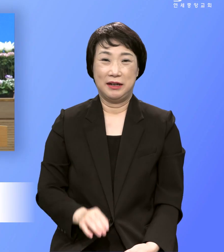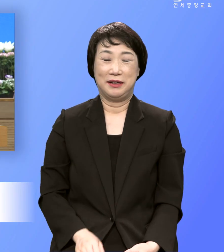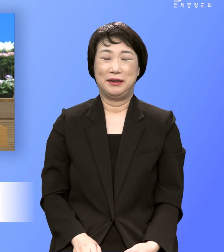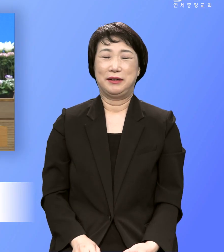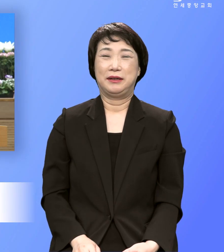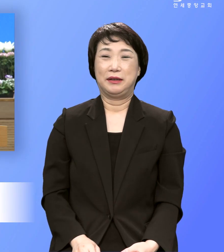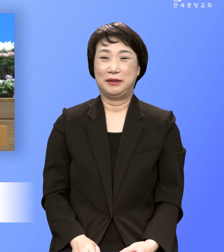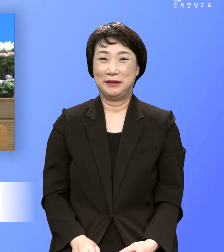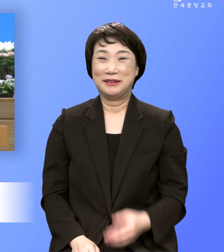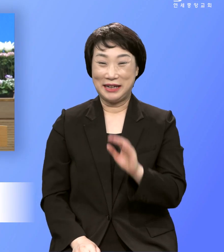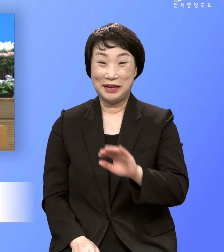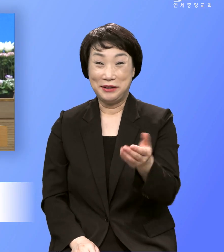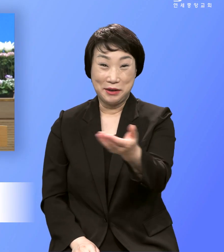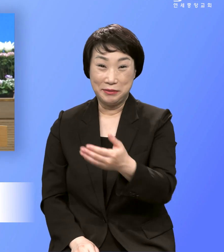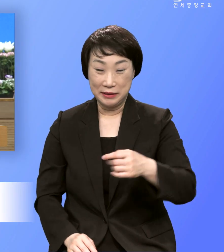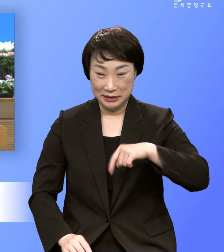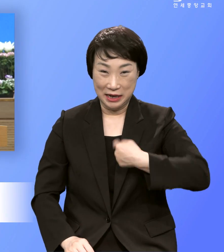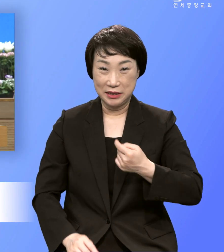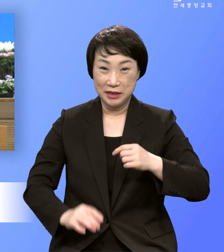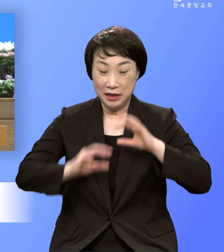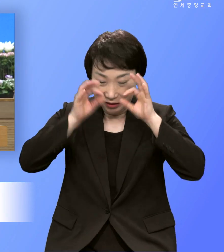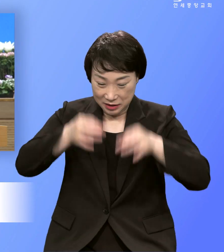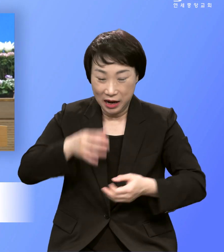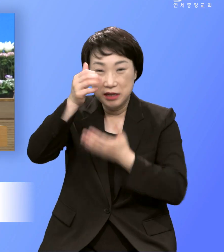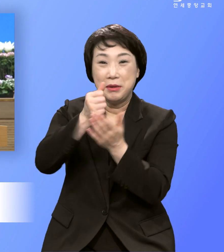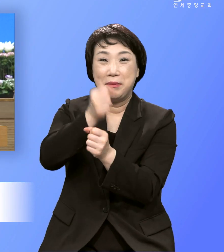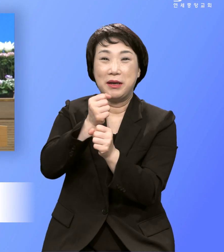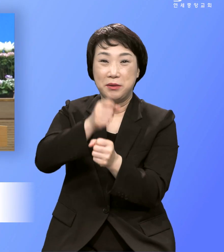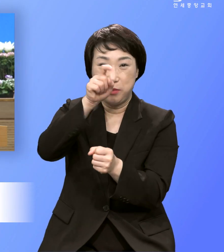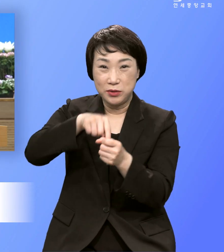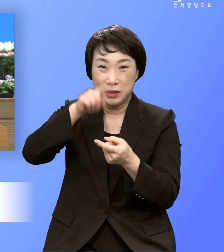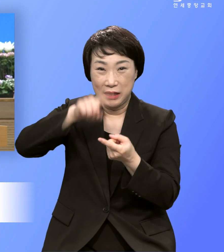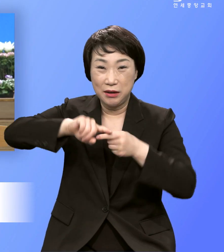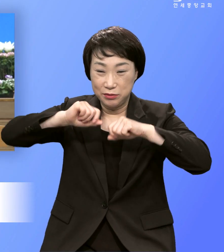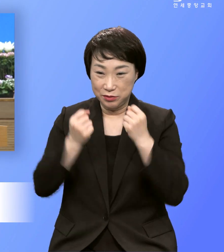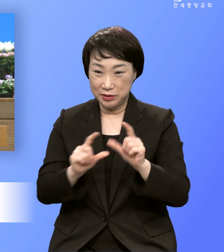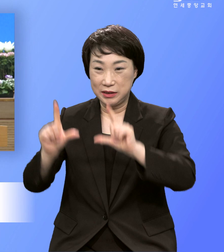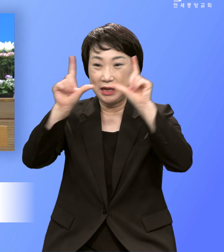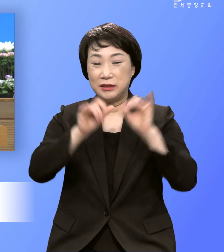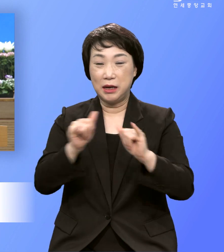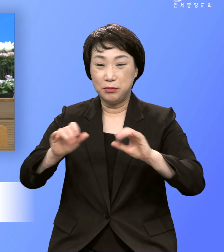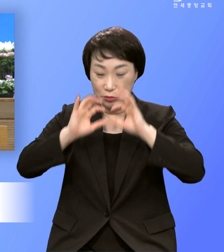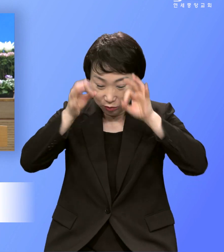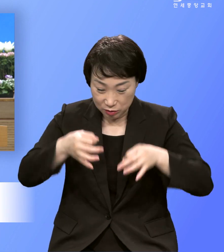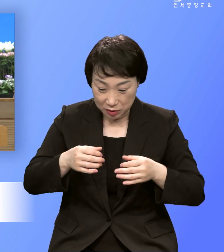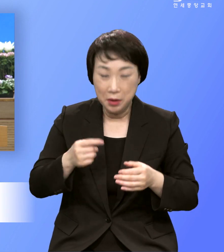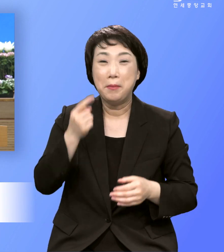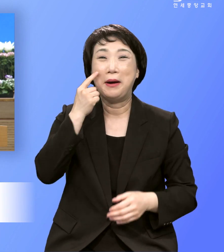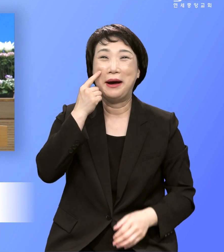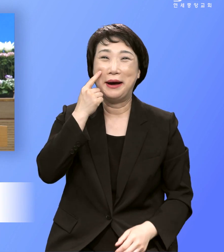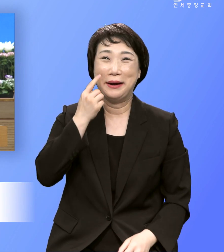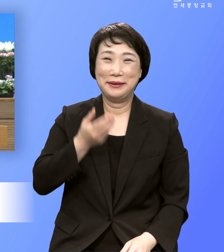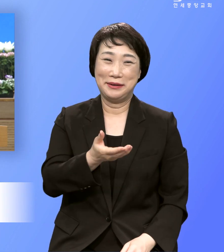한번 자기 자신이 그 목적 가지고 사는 사람이 얼마나 되는가 잘 생각해봐요.